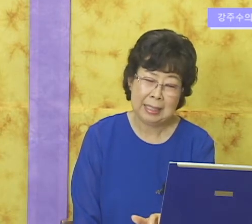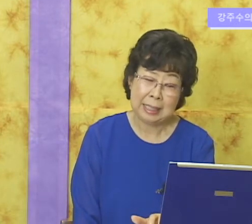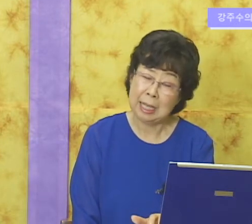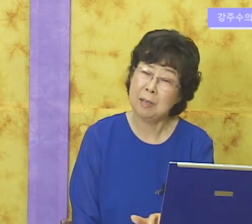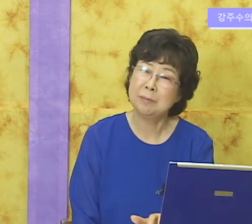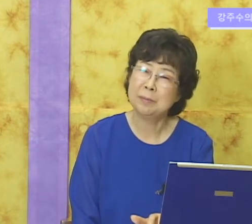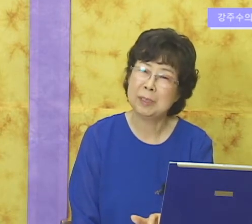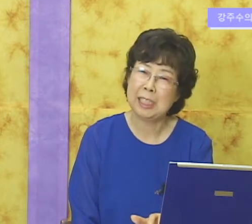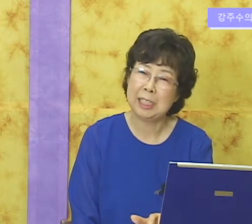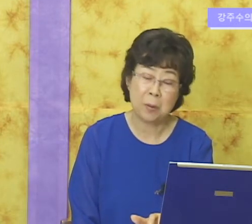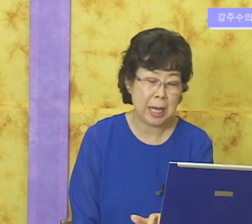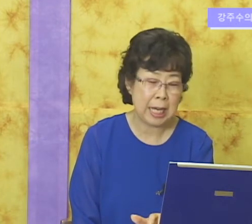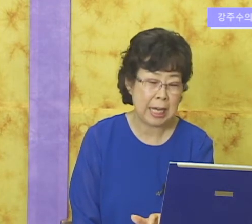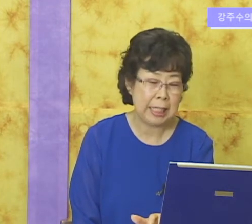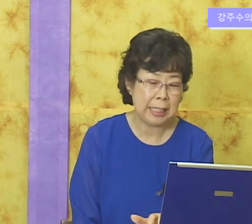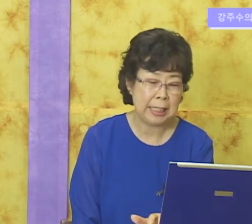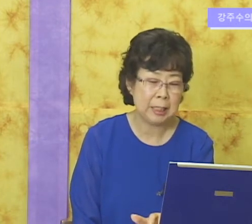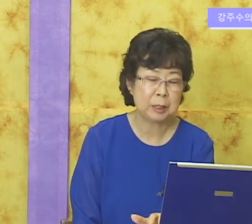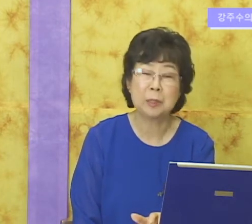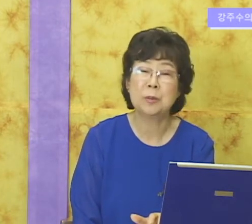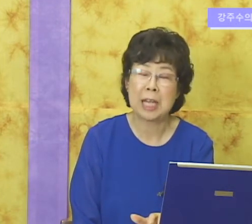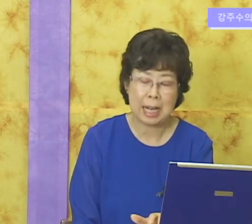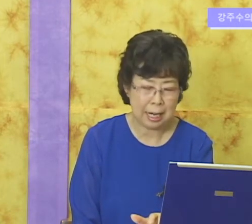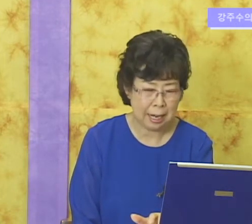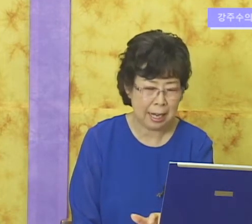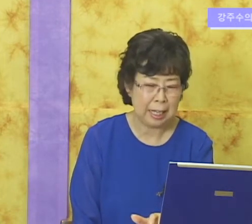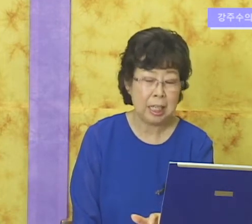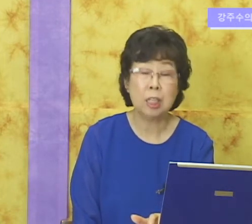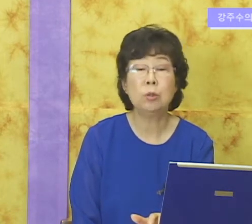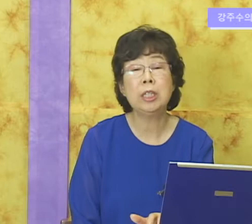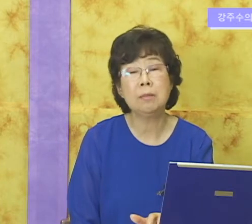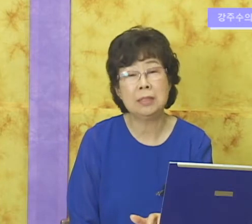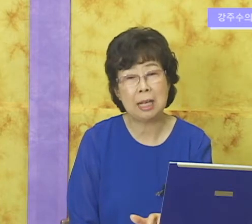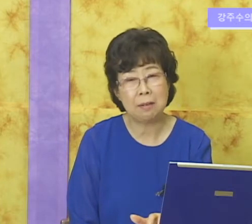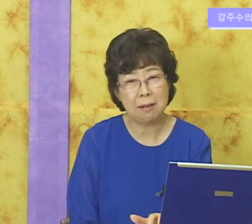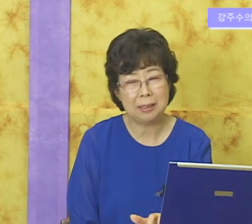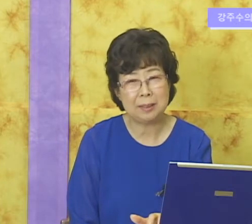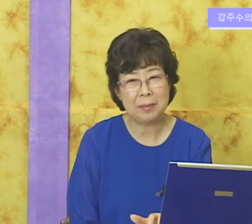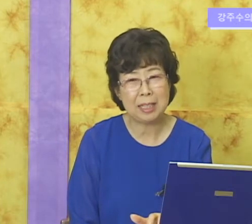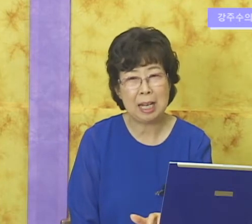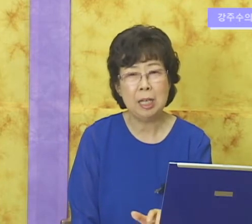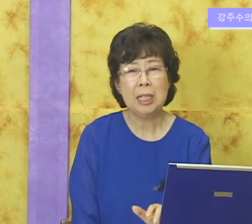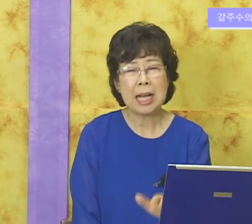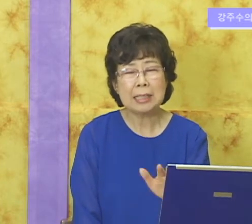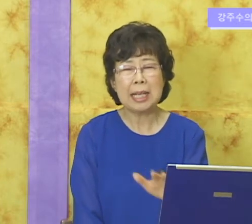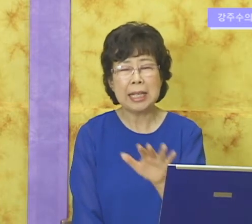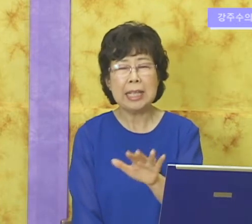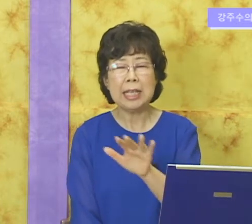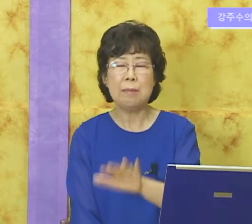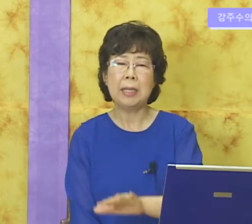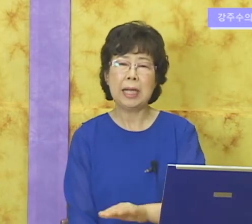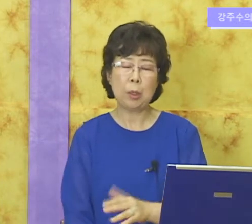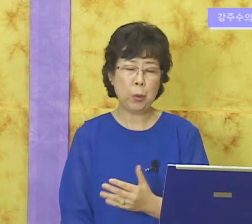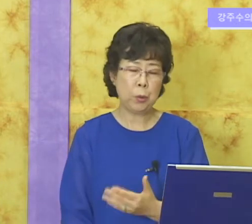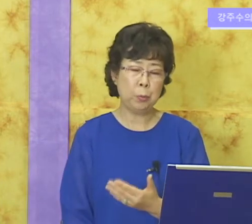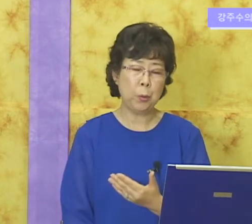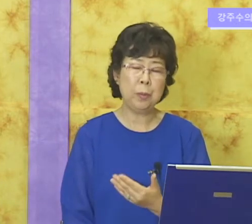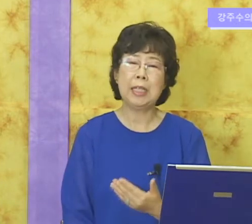자, 다음 우리 농아인의 특성 중에 하나가 얼굴 이름을 사용하고 있습니다. 각자 개인마다 고유 본명이